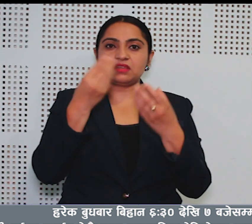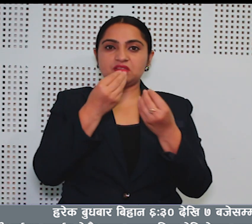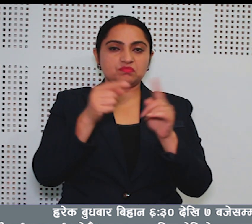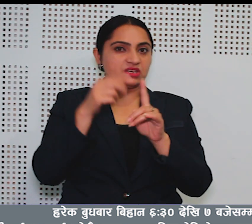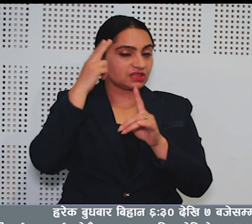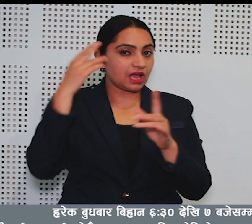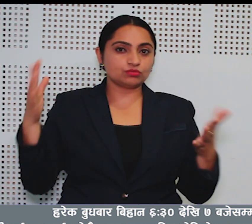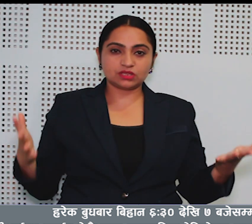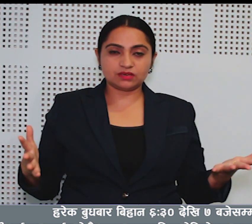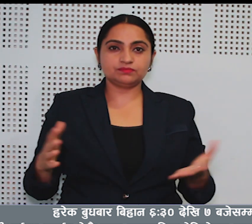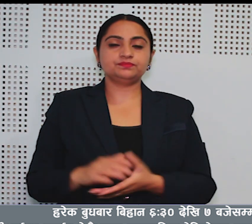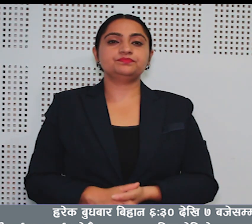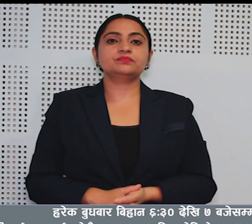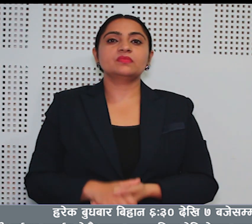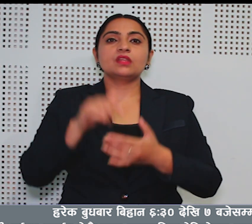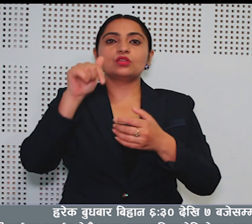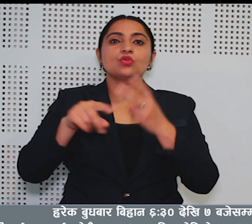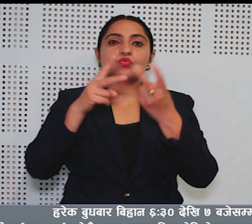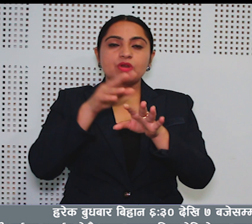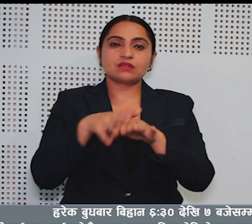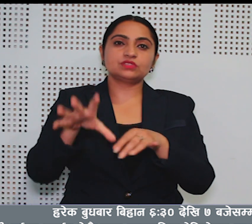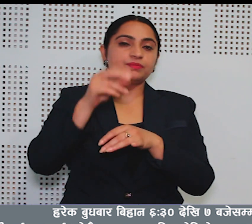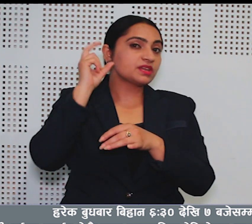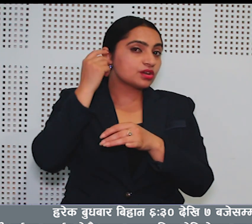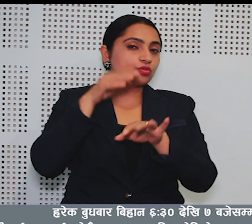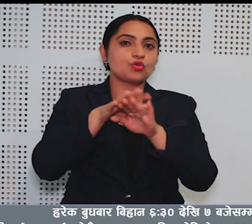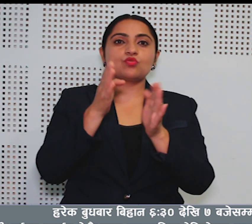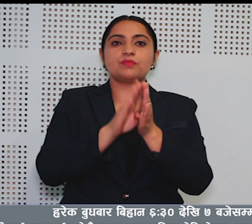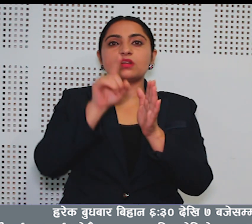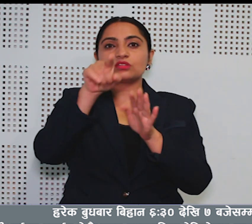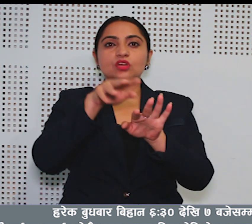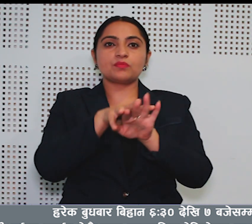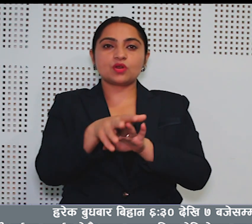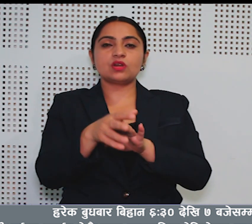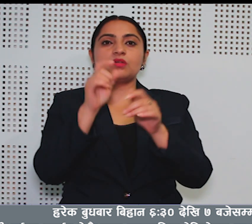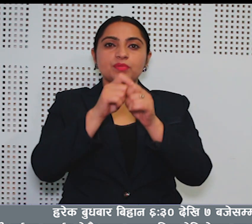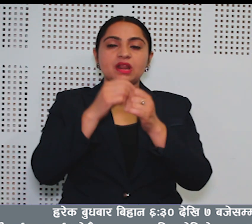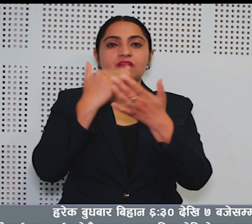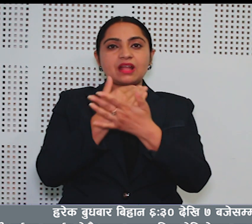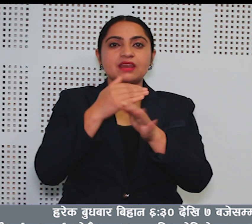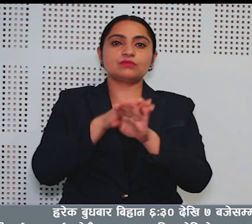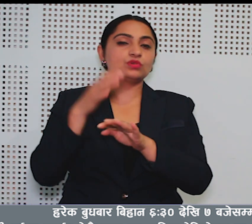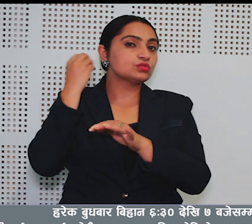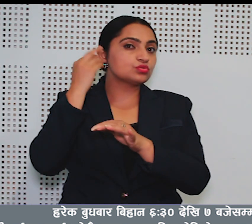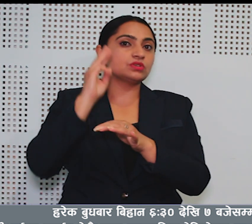हुँदैन। यो कुराहरू सबै रेडियोहरूबाट हजुरहरूले बनाउनु भएको कार्यक्रमहरू सुनेर मात्र थाहा हुन्छ।